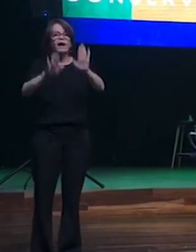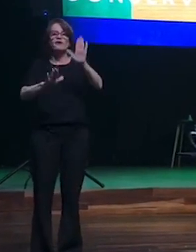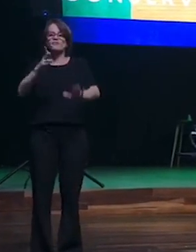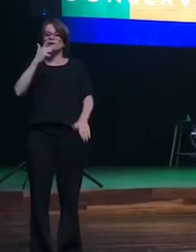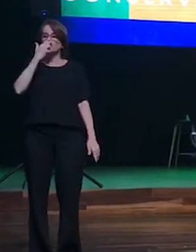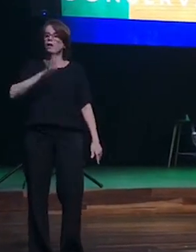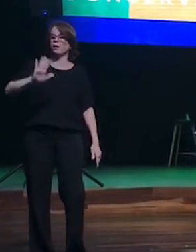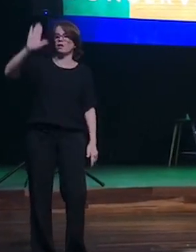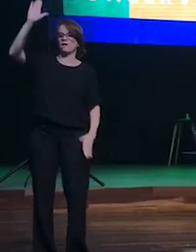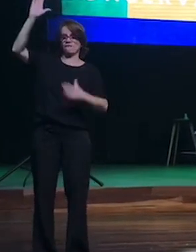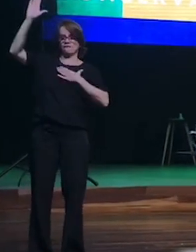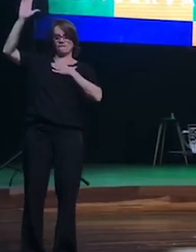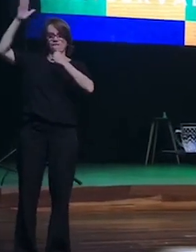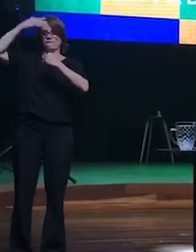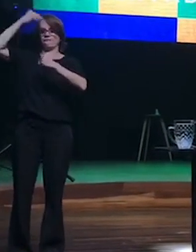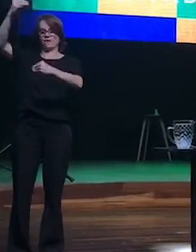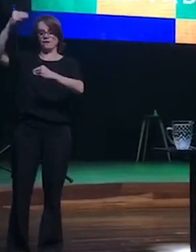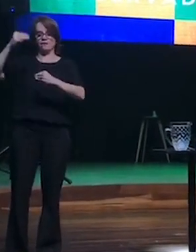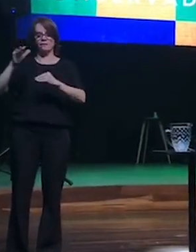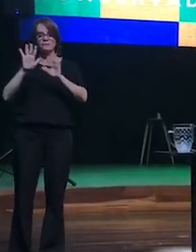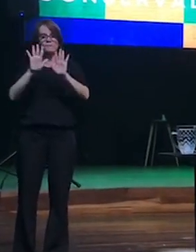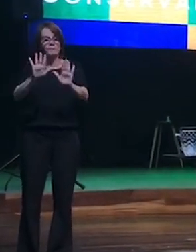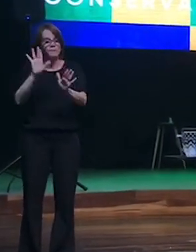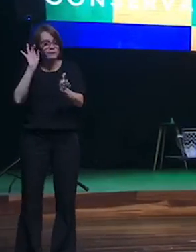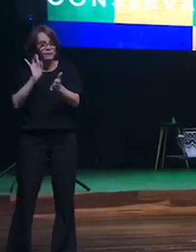uma cultura.